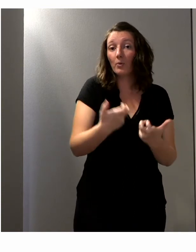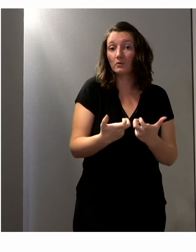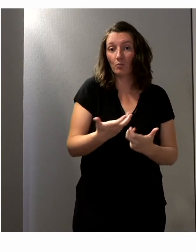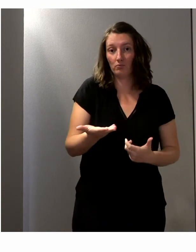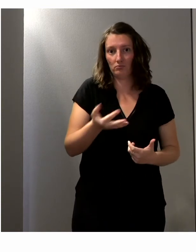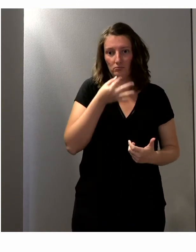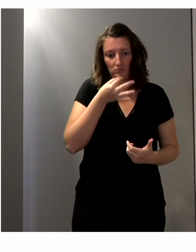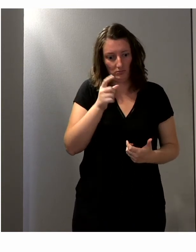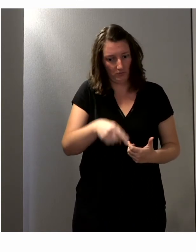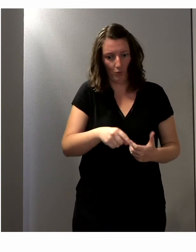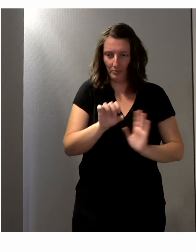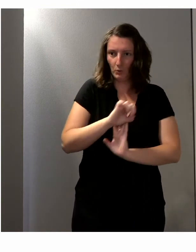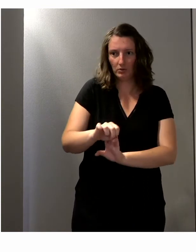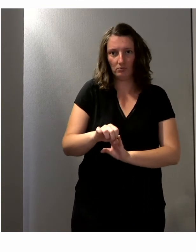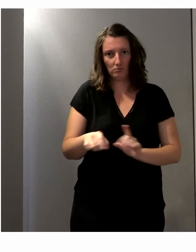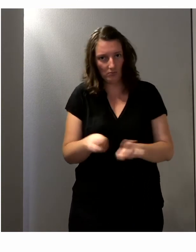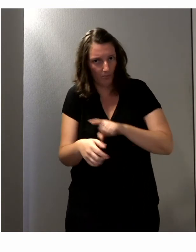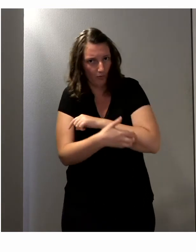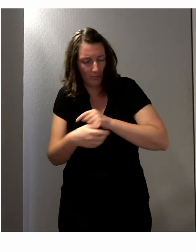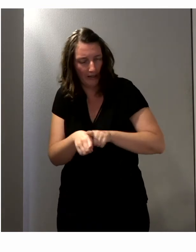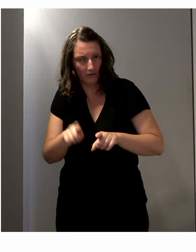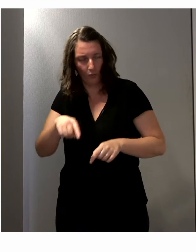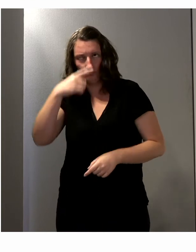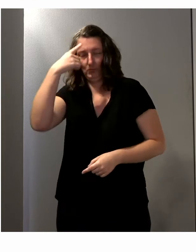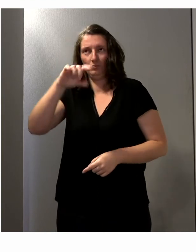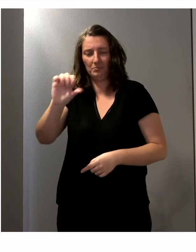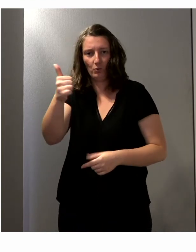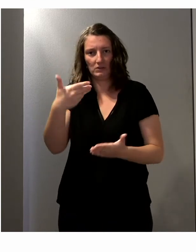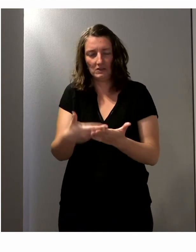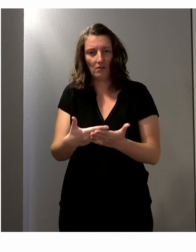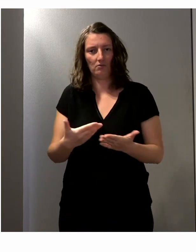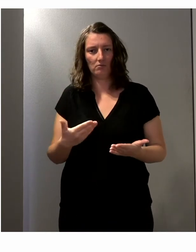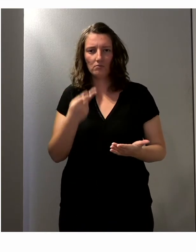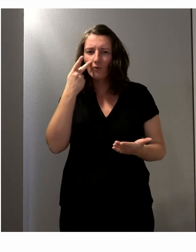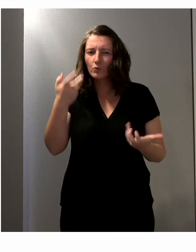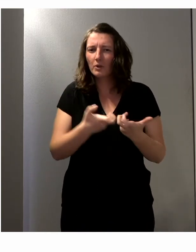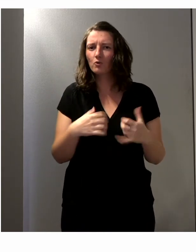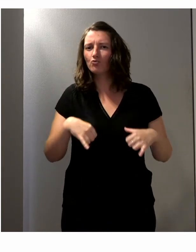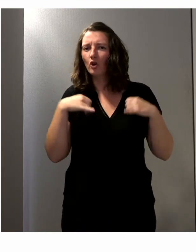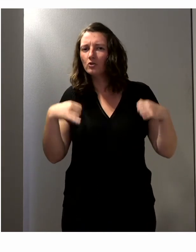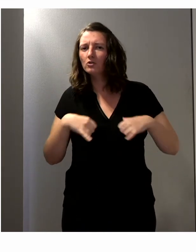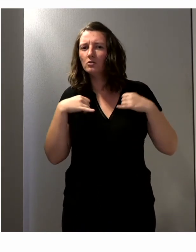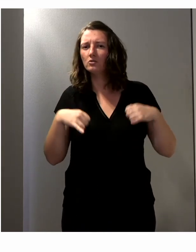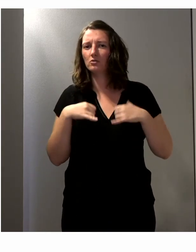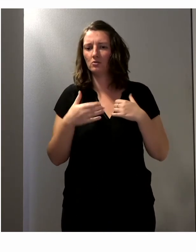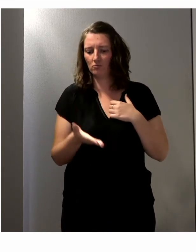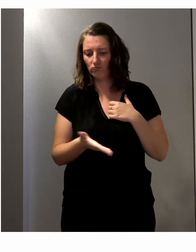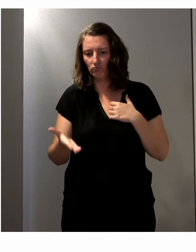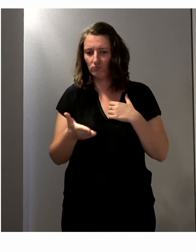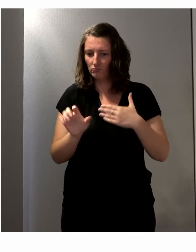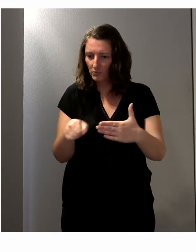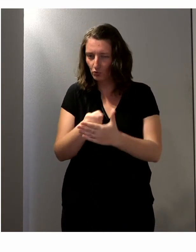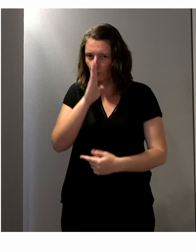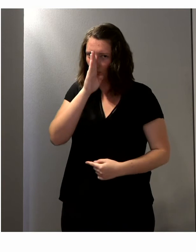l'augmentation considérable des personnes des jeunes qui vont au bout